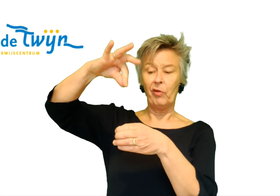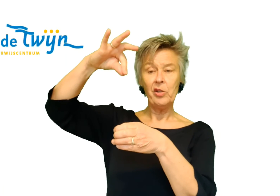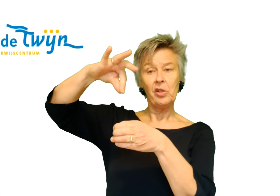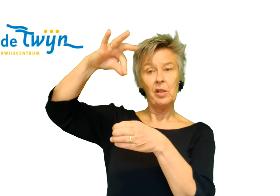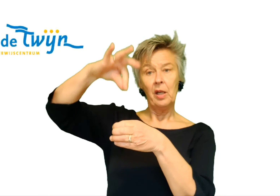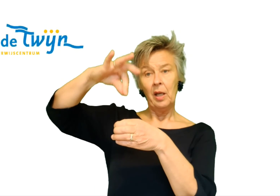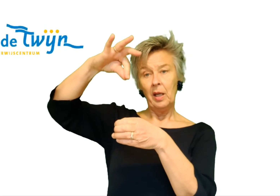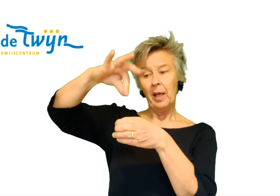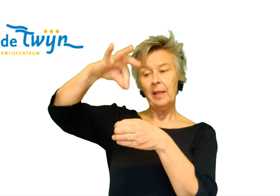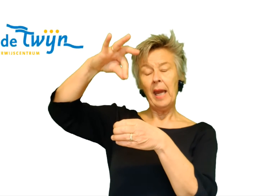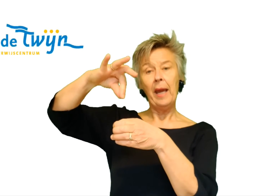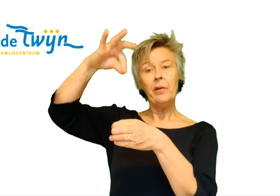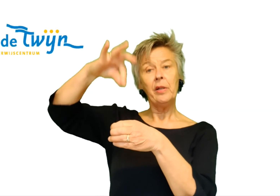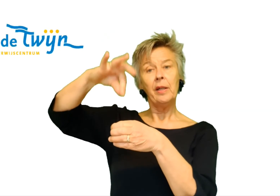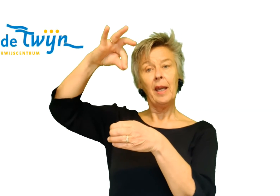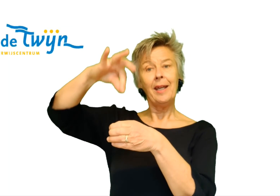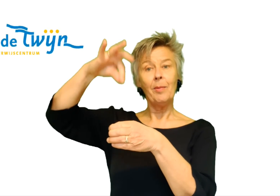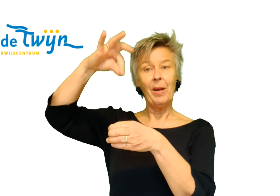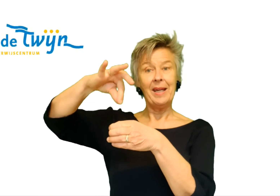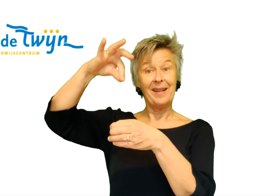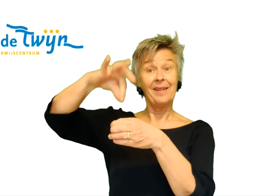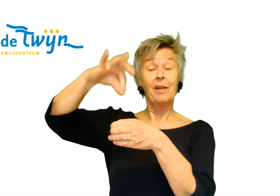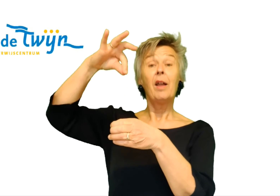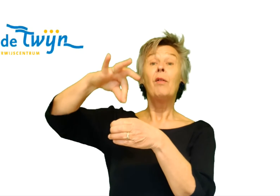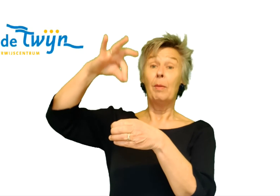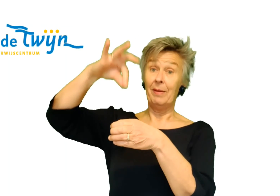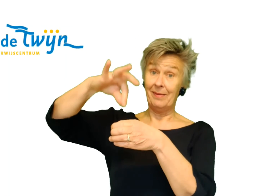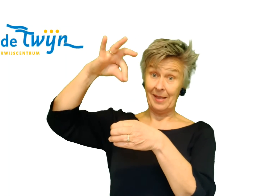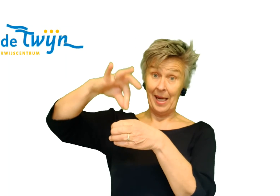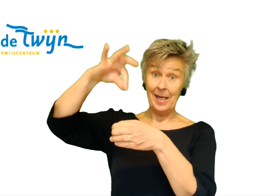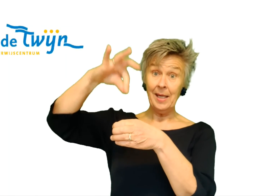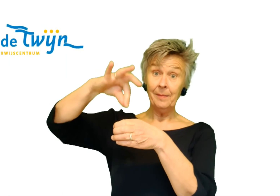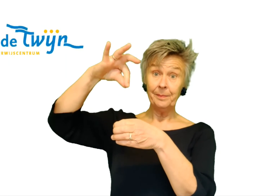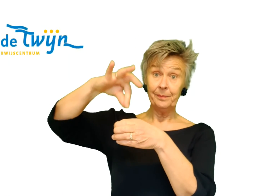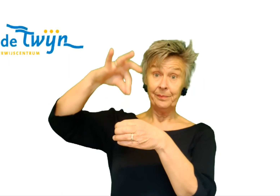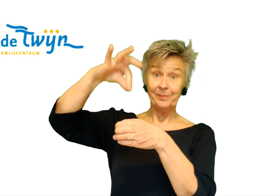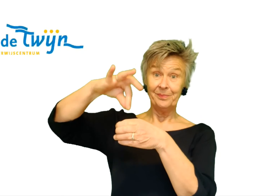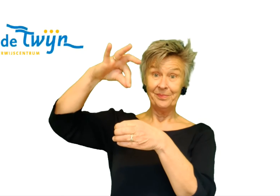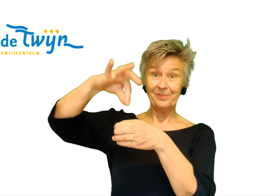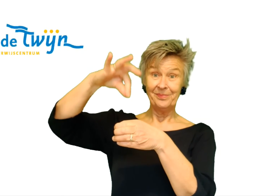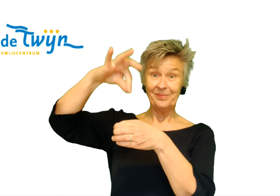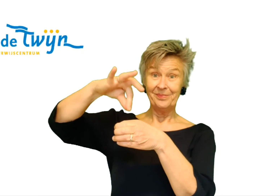vast. En die hengel je in je beker. Thee.